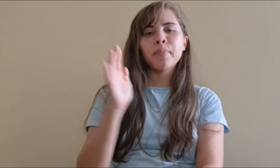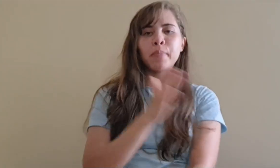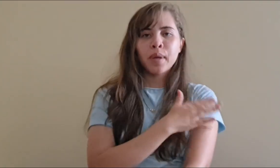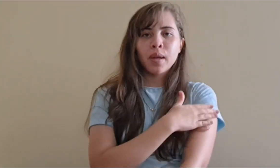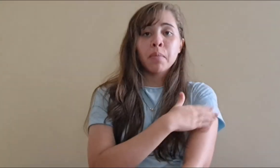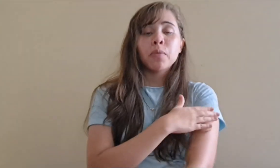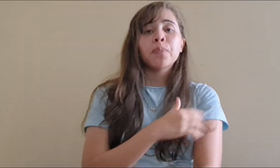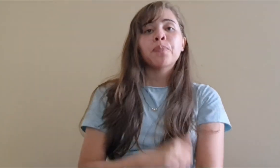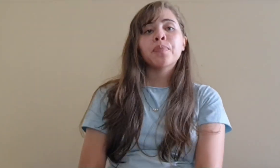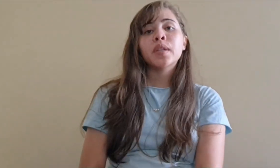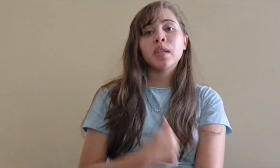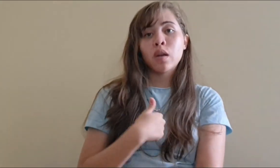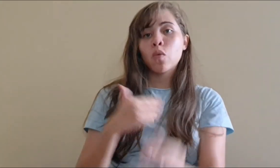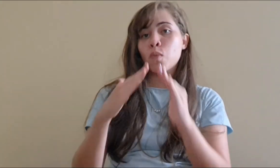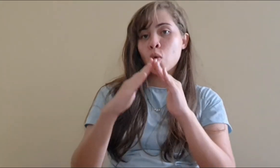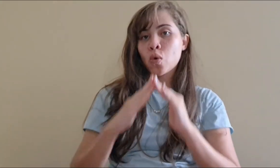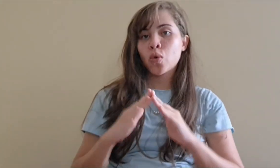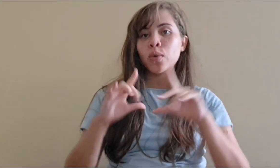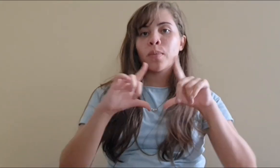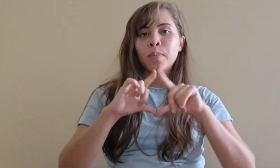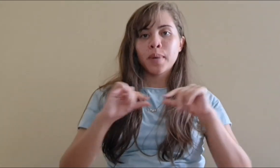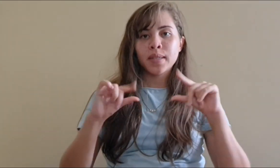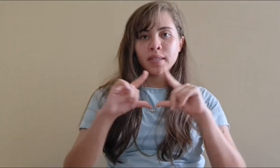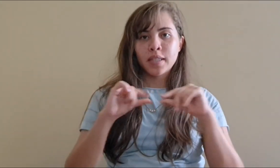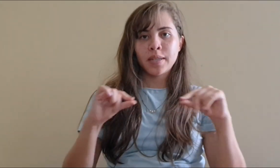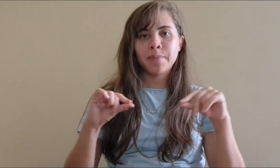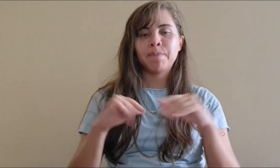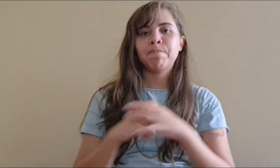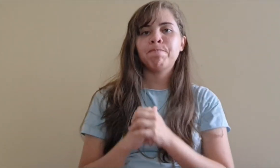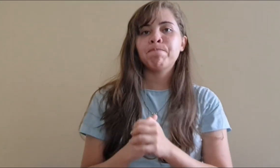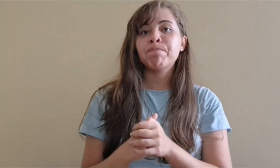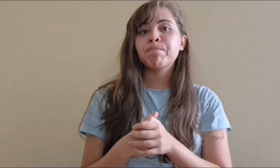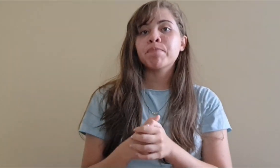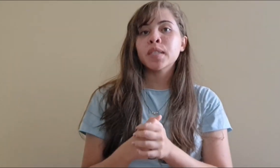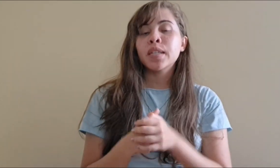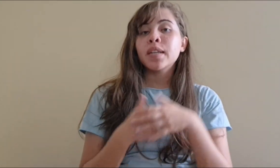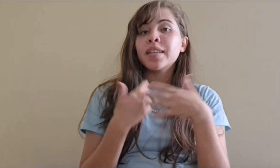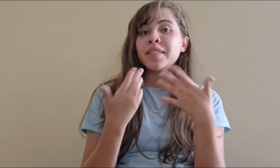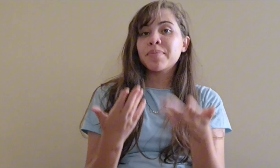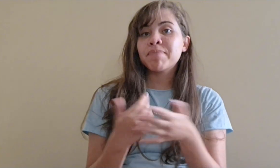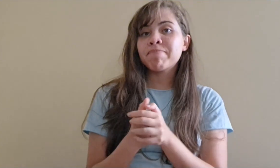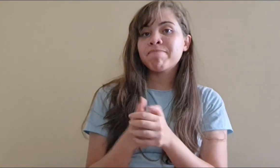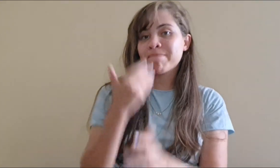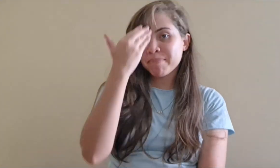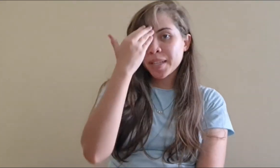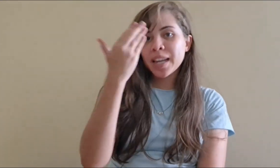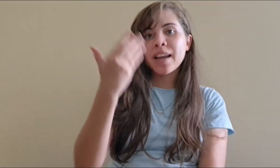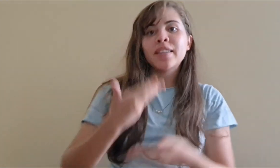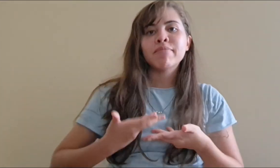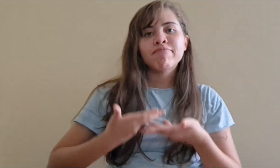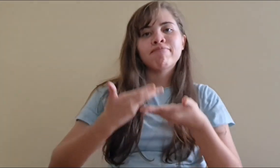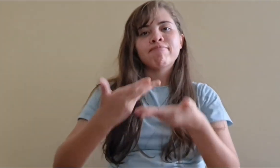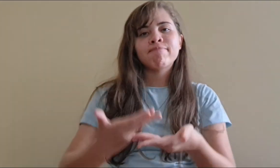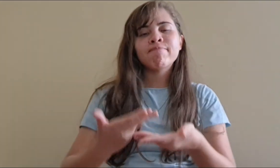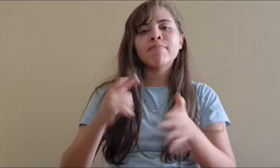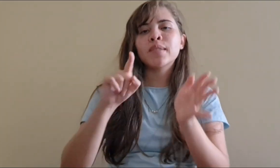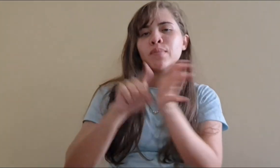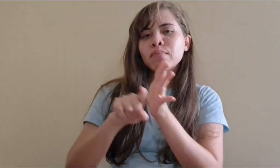desde criança. Eu moro aqui em Brasília e agradeço